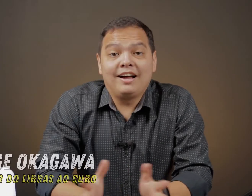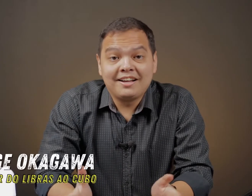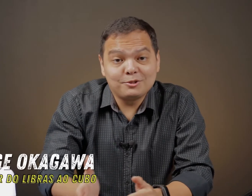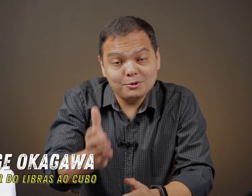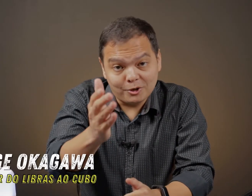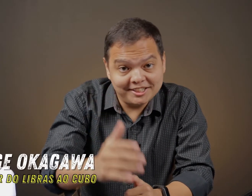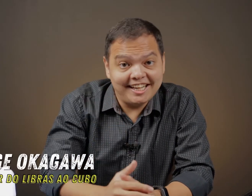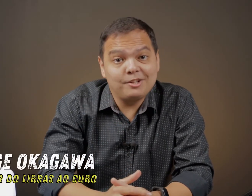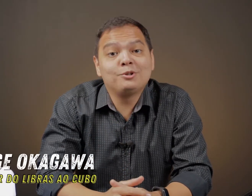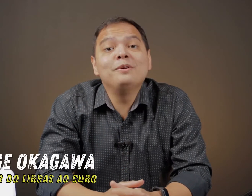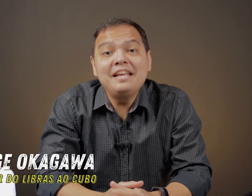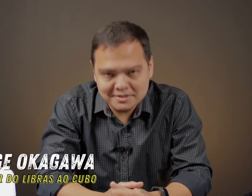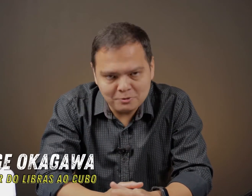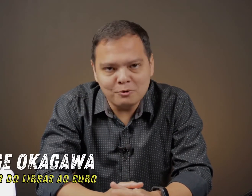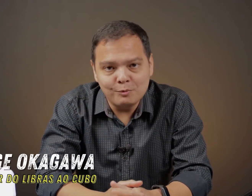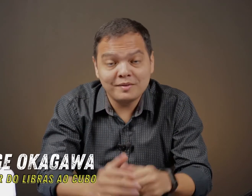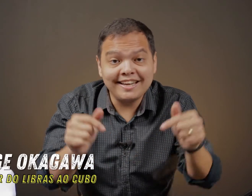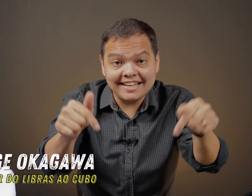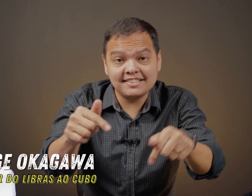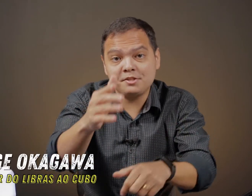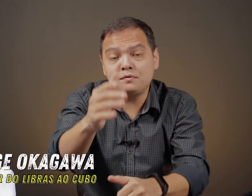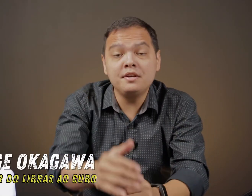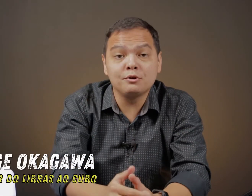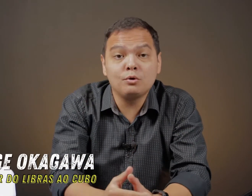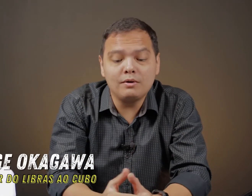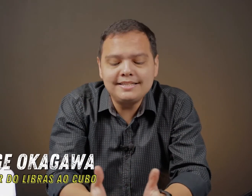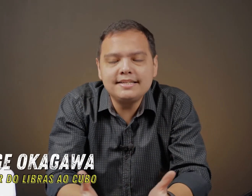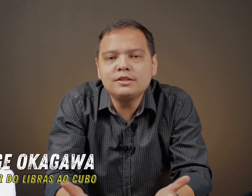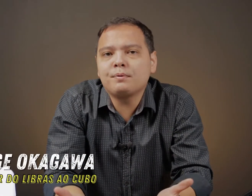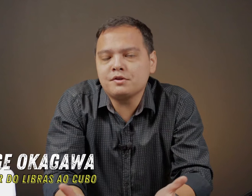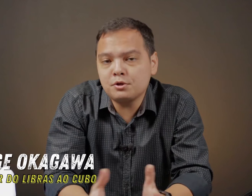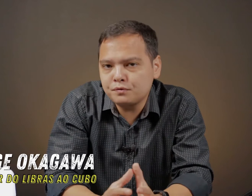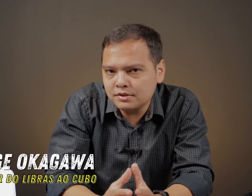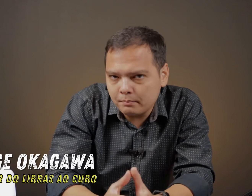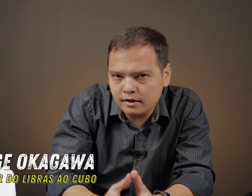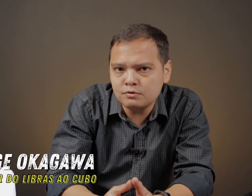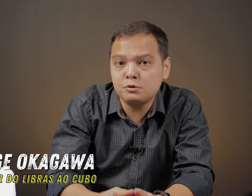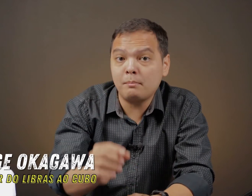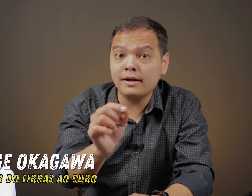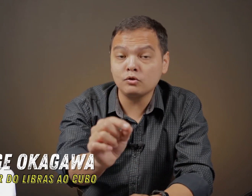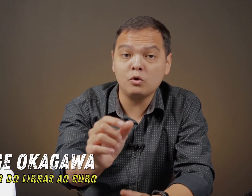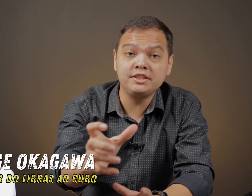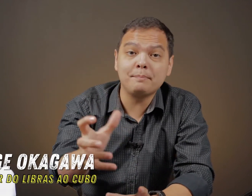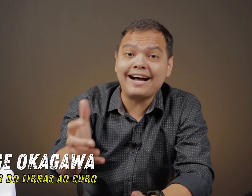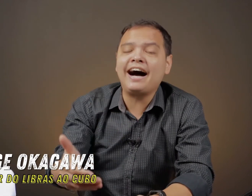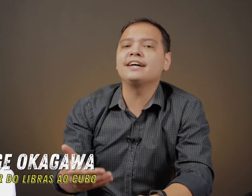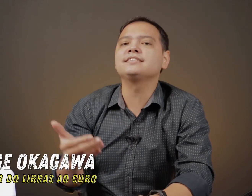Olá, eu sou o Jorge, criador do Libras ao Cubo, e nessa série de vídeos eu estou ensinando para você os fundamentos de uma metodologia para